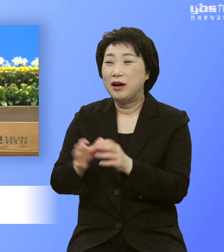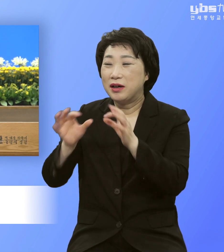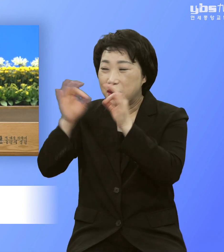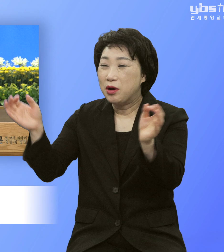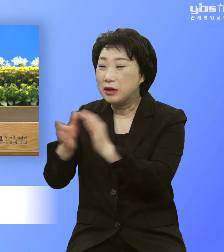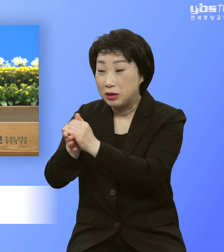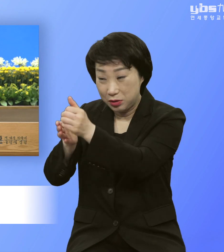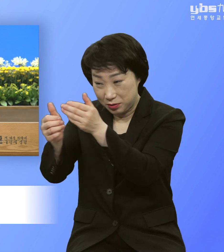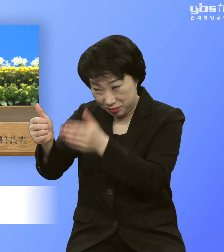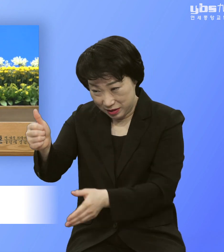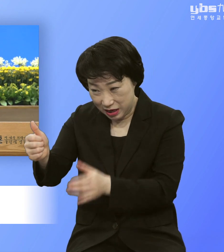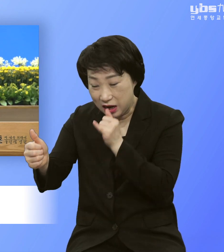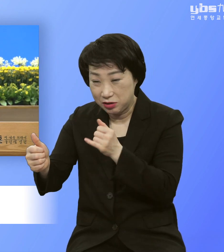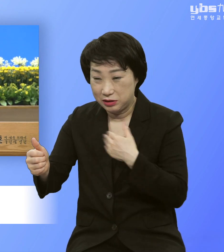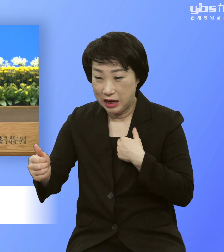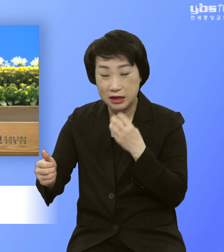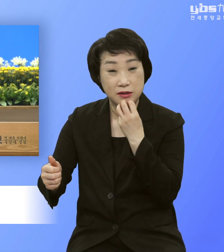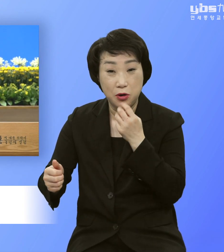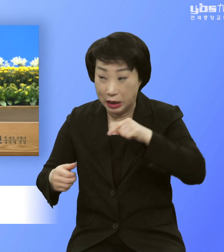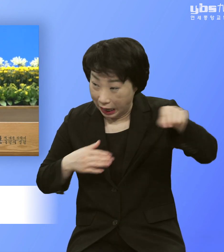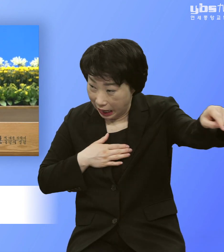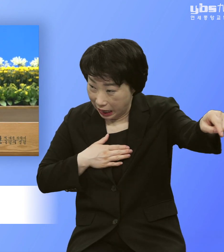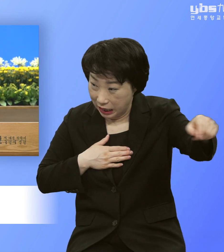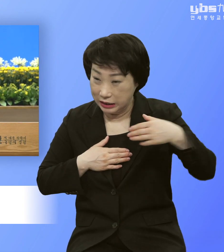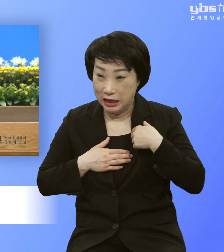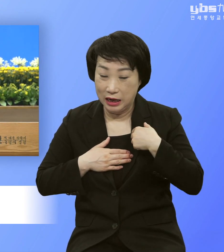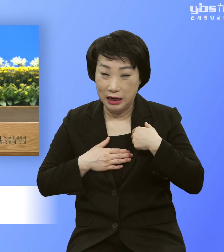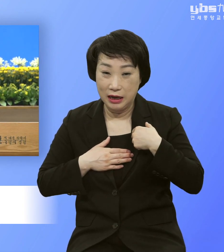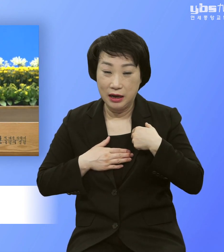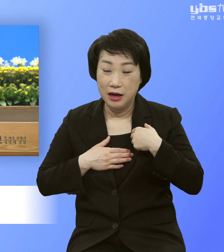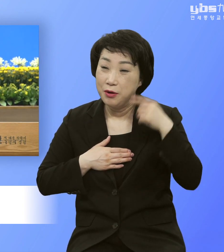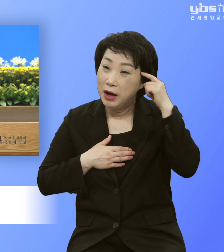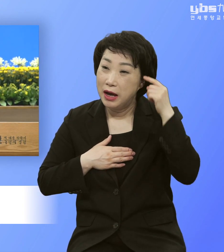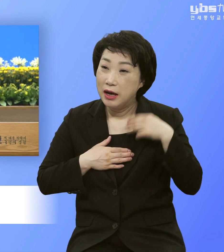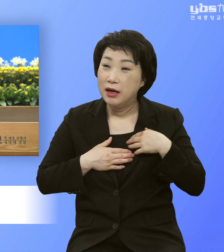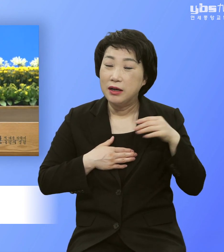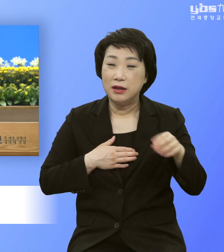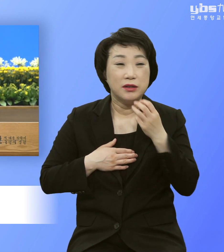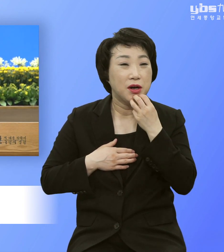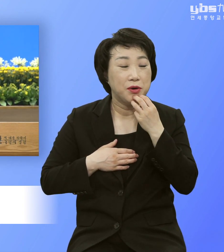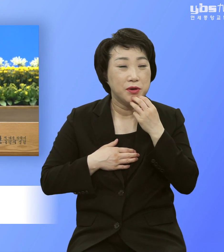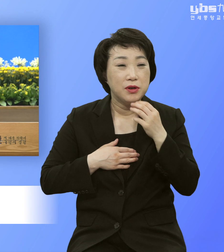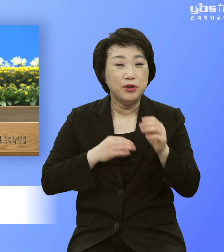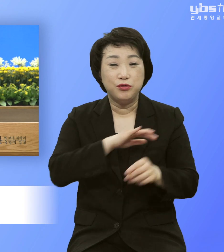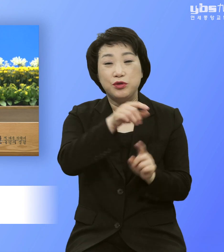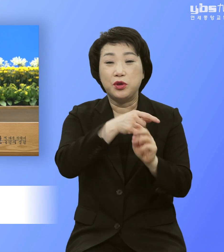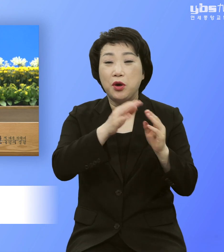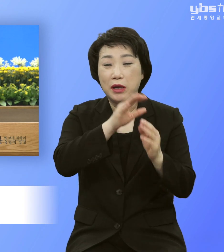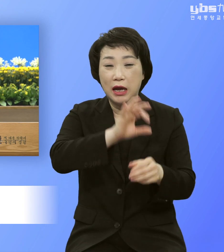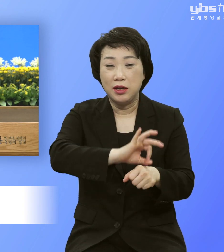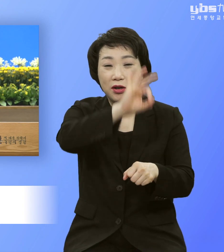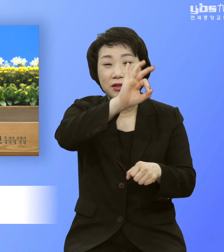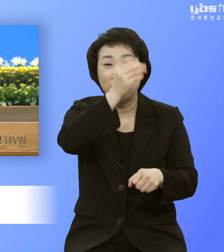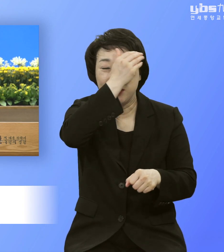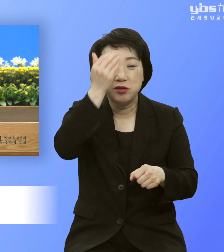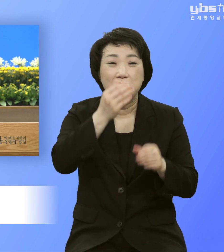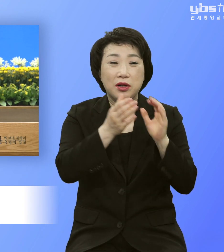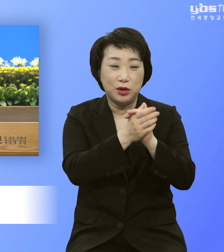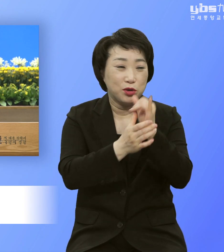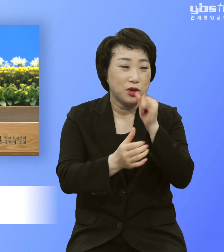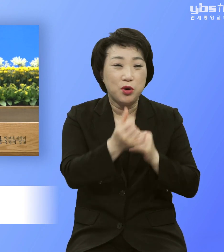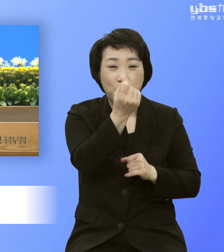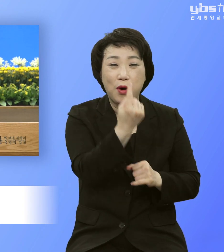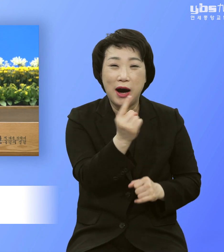통성으로 기도해놓고 저는 서울로 가야 합니다. 10시에 청년들이 기도하는